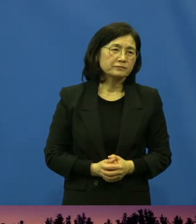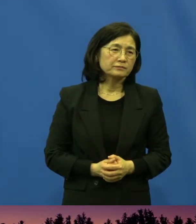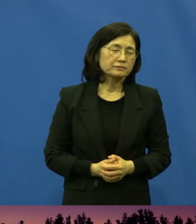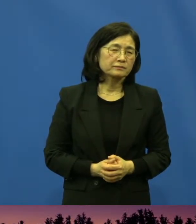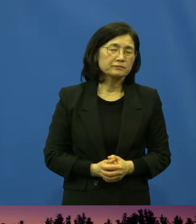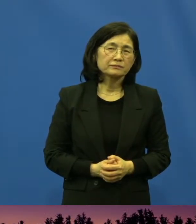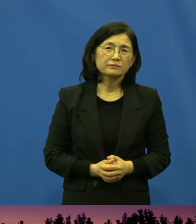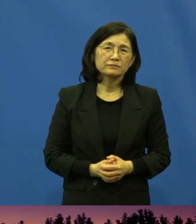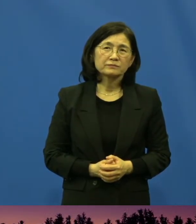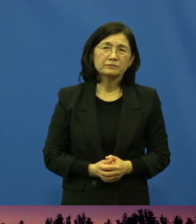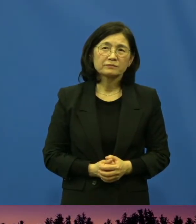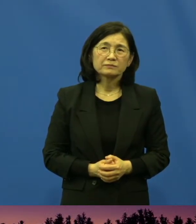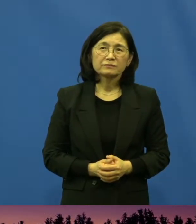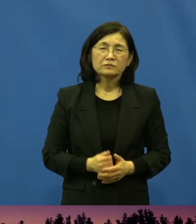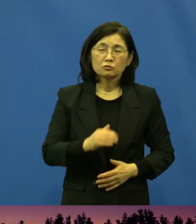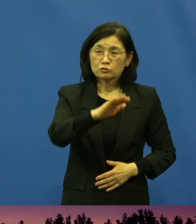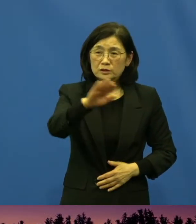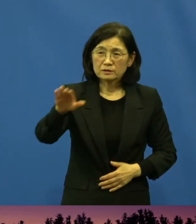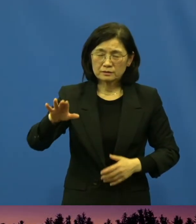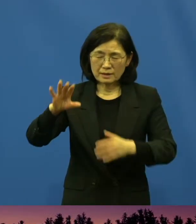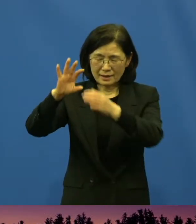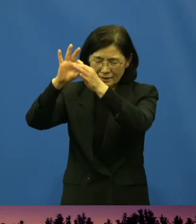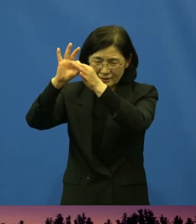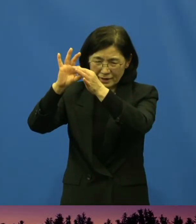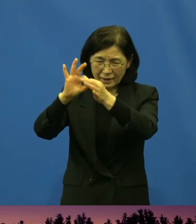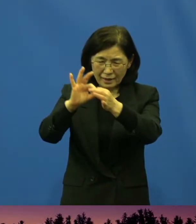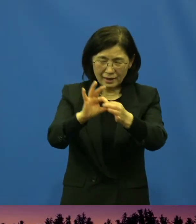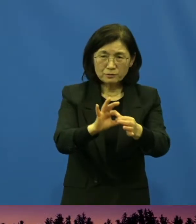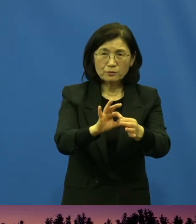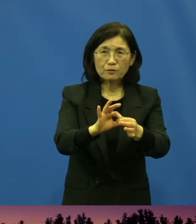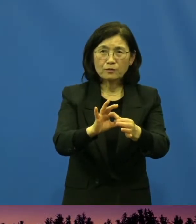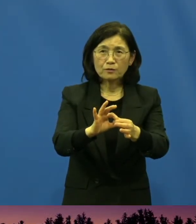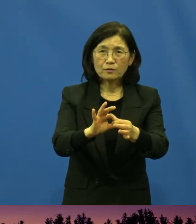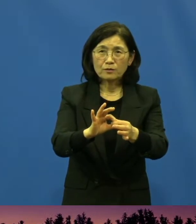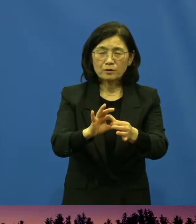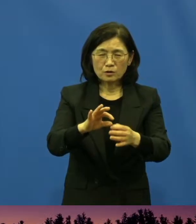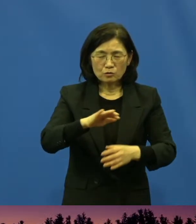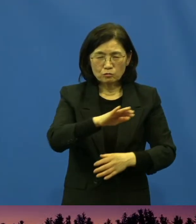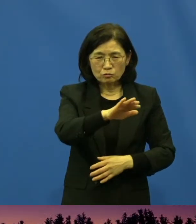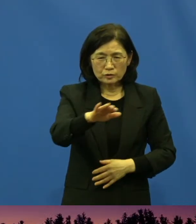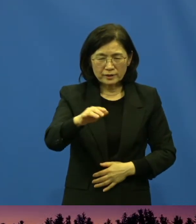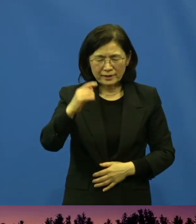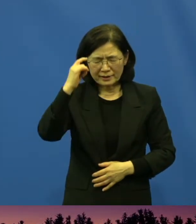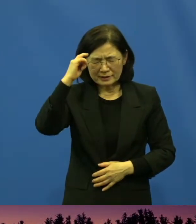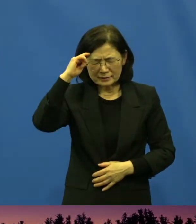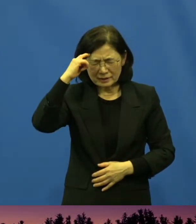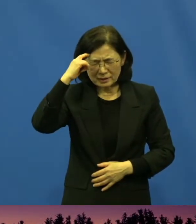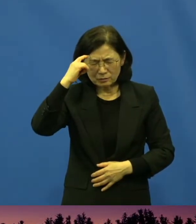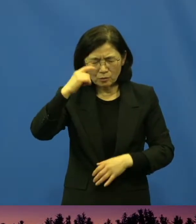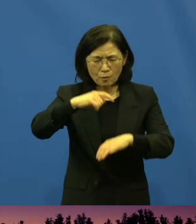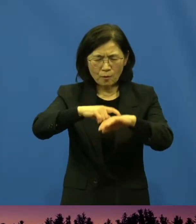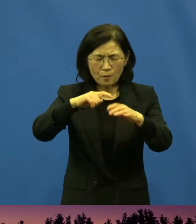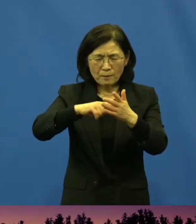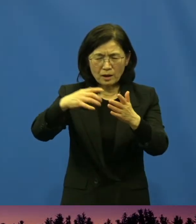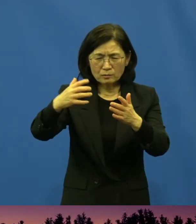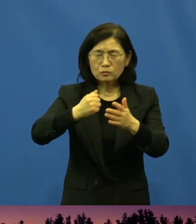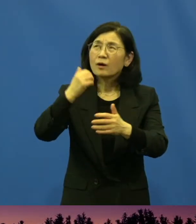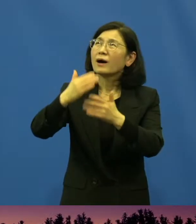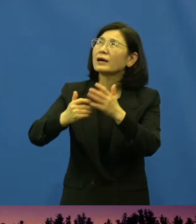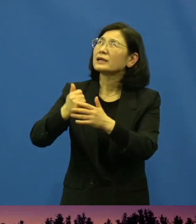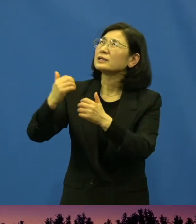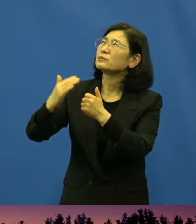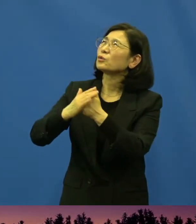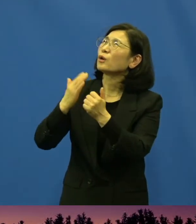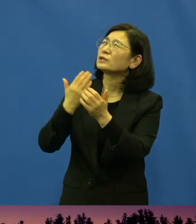그래서 여러분, 계속 우리는 우리의 입으로, 우리의 생각으로, 우리의 마음으로 하나님 도와주십시오. 하나님